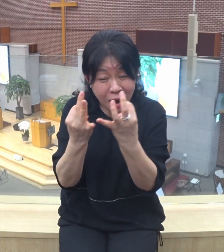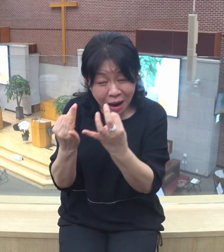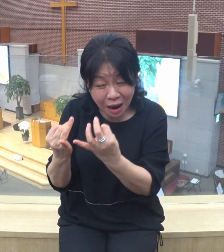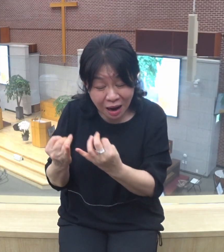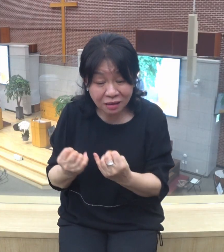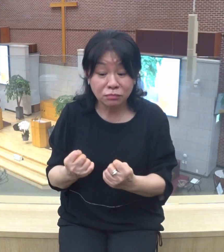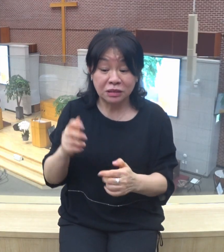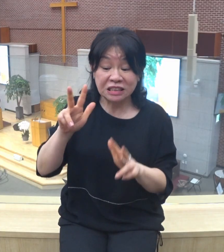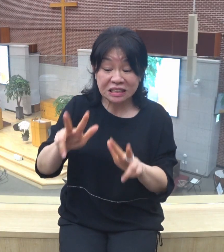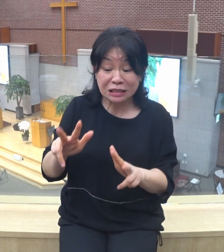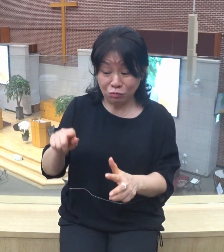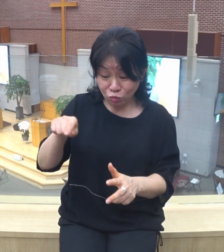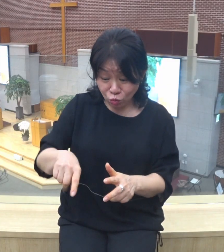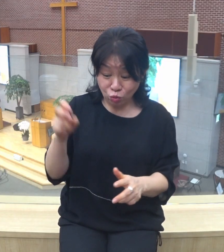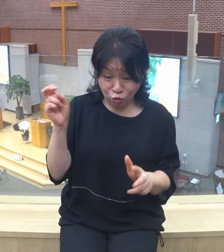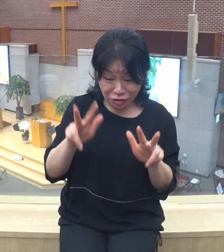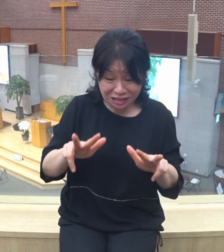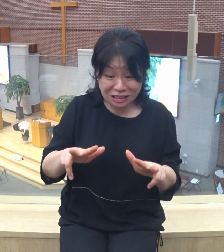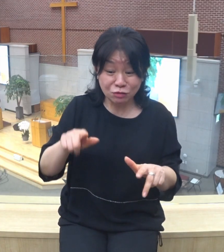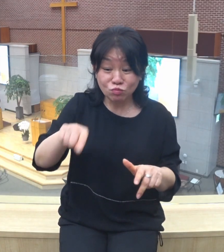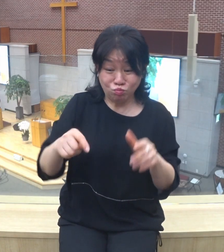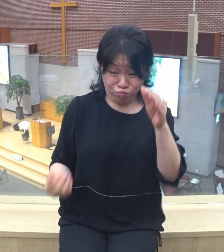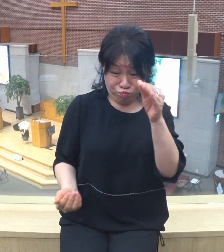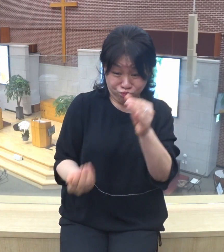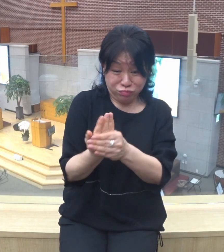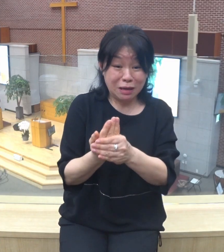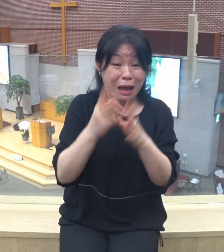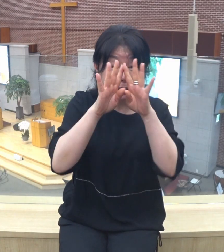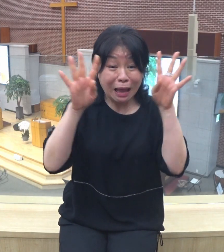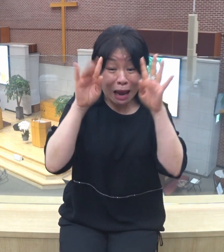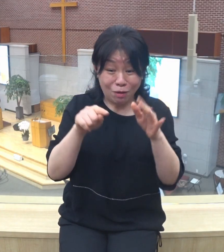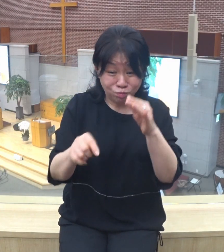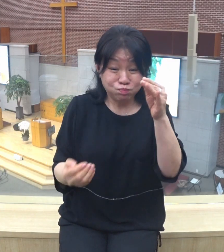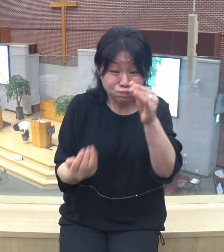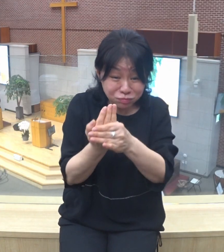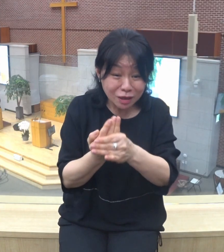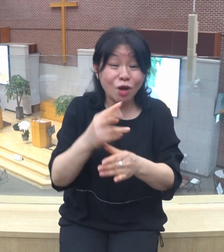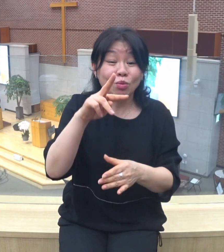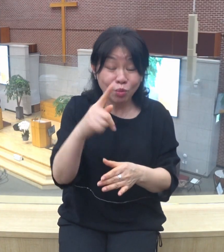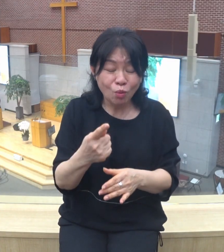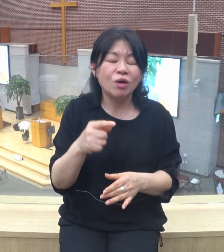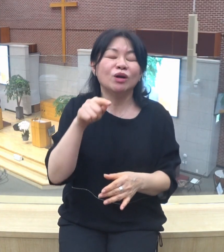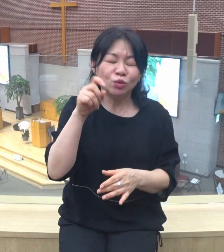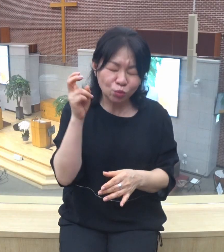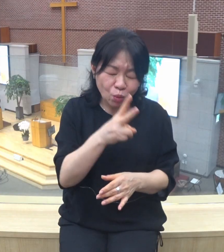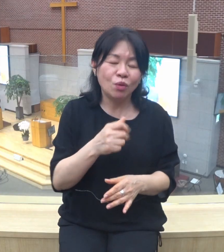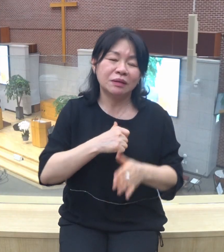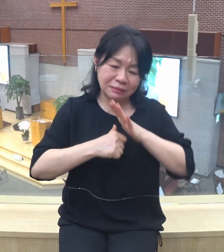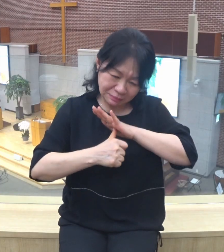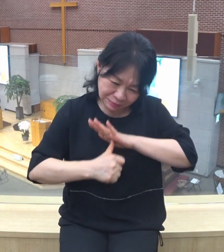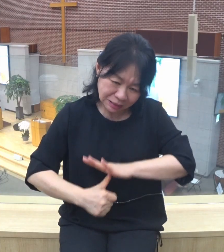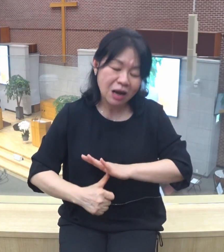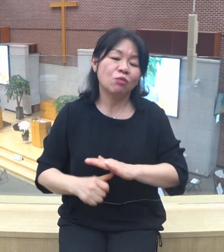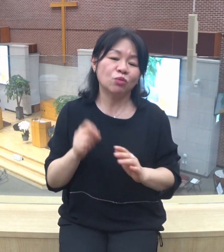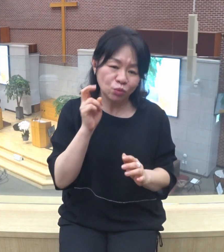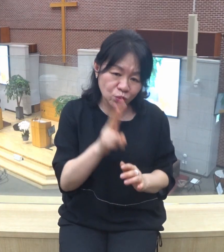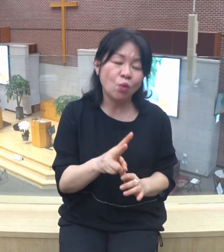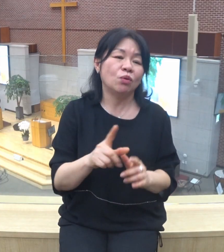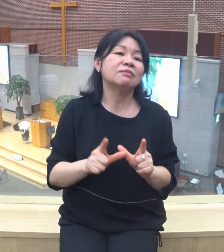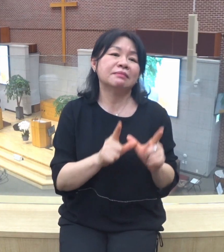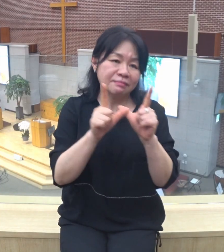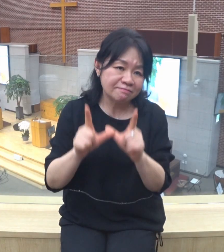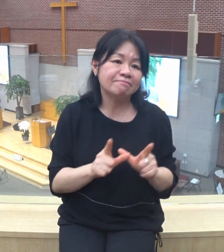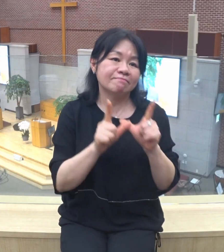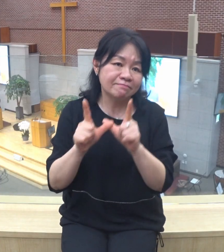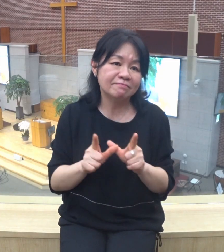이야기합니다. 그러면서 이것을 자기는 받아들이고 또 왔구나 이렇게 생각하며 산다고 하였습니다. 그분 특유의